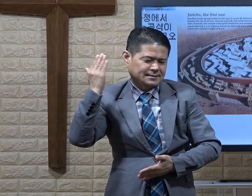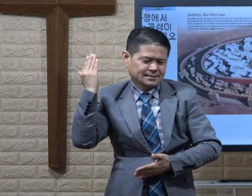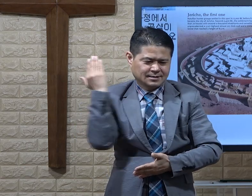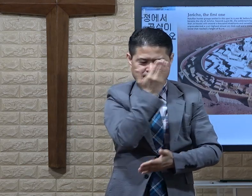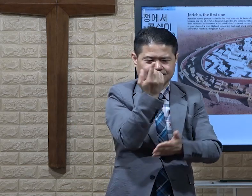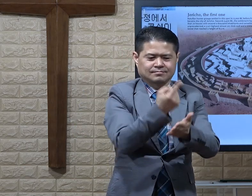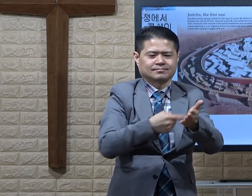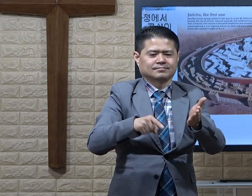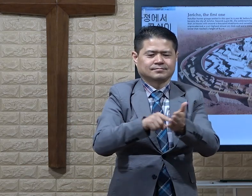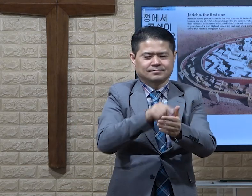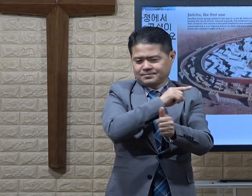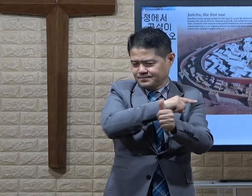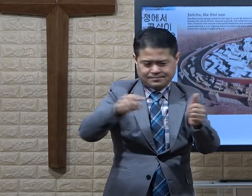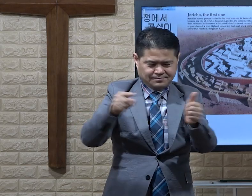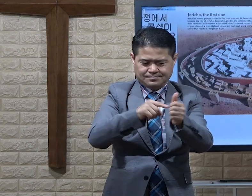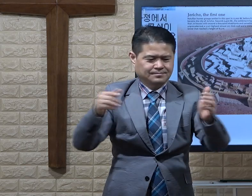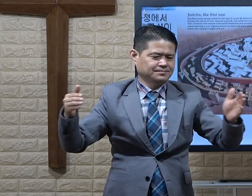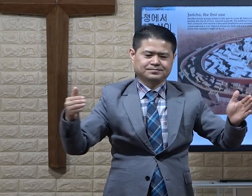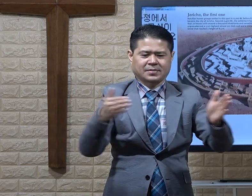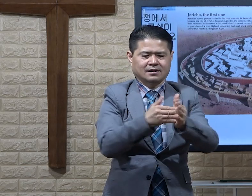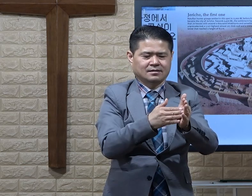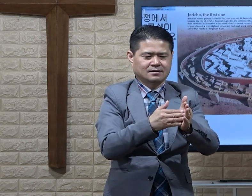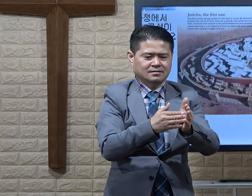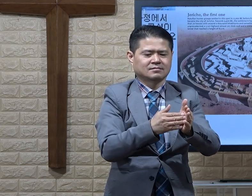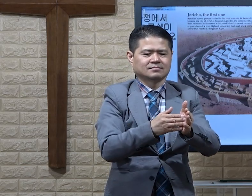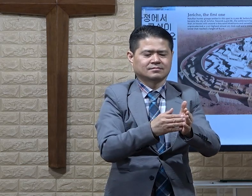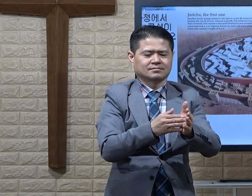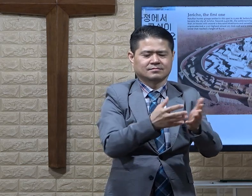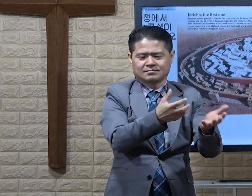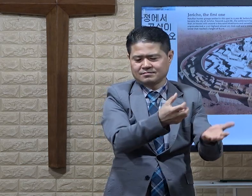것을 제하고 그것으로 끝날 것이다.